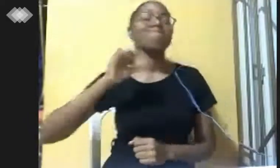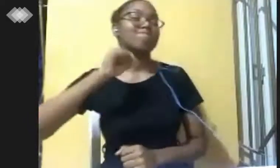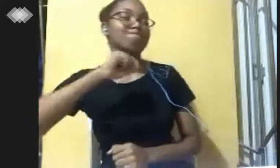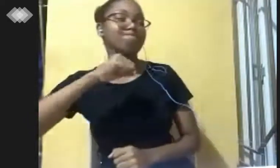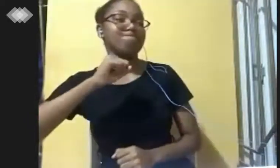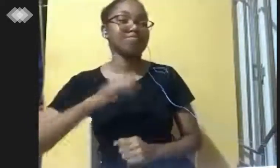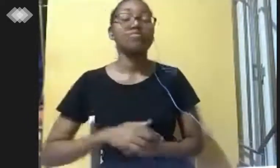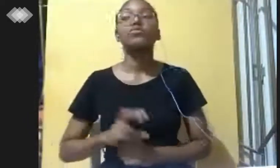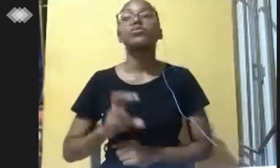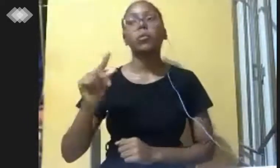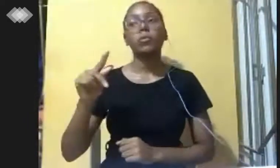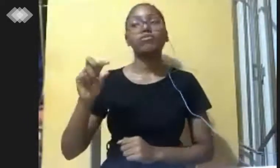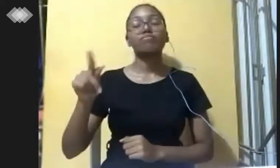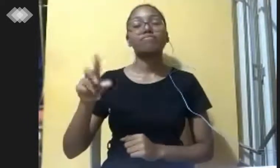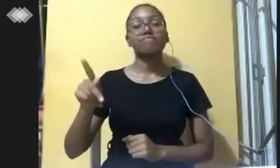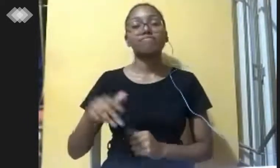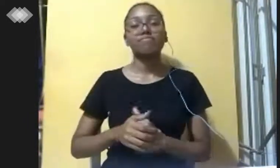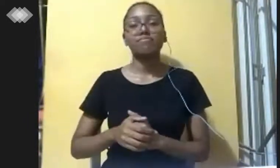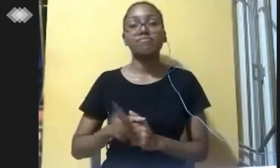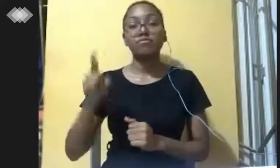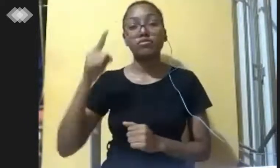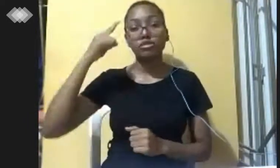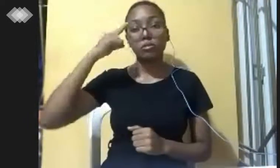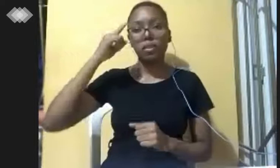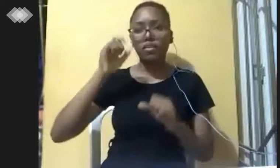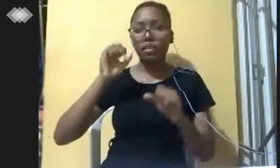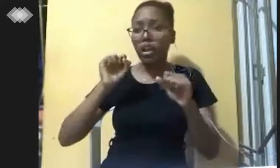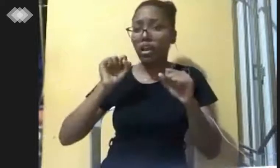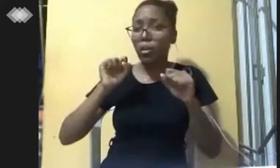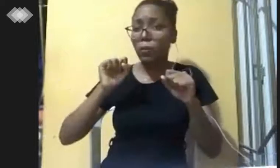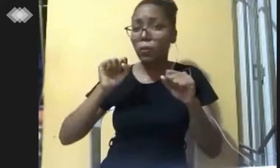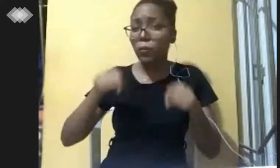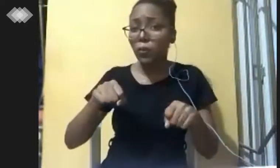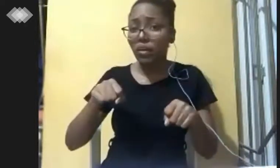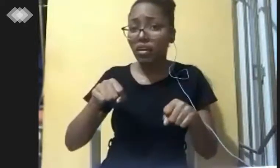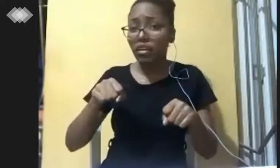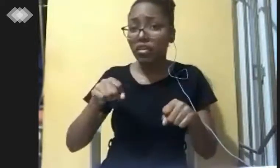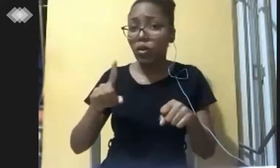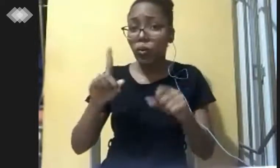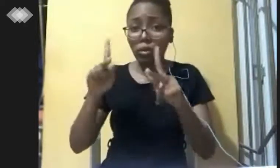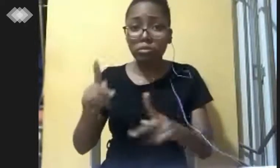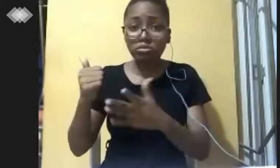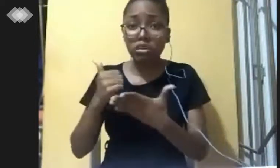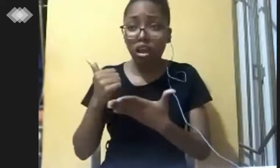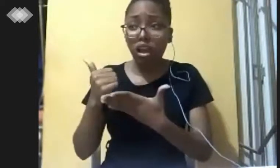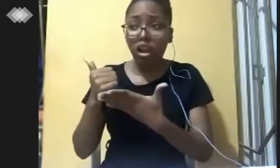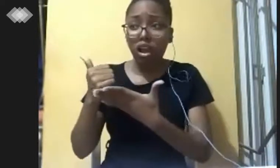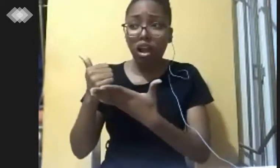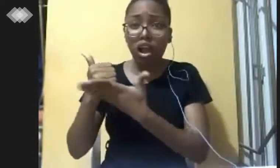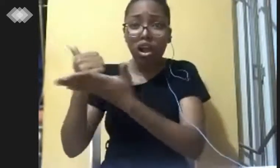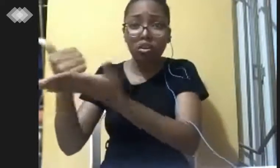Ok. ¿Tú crees que puedes suponer con tu paciente? No, ya con una preparación,